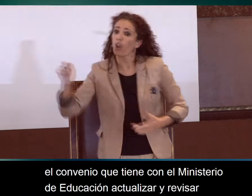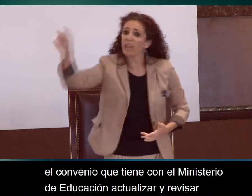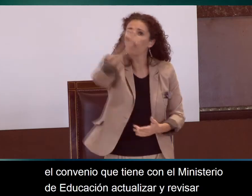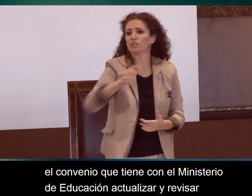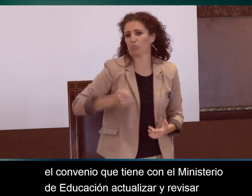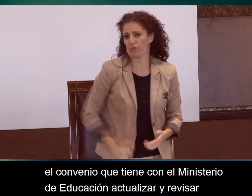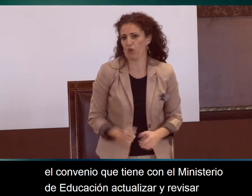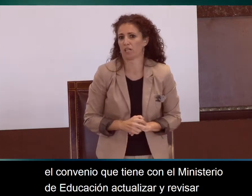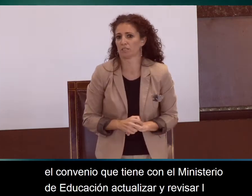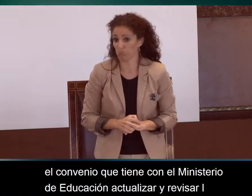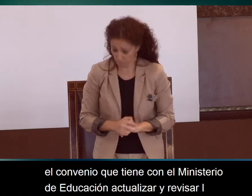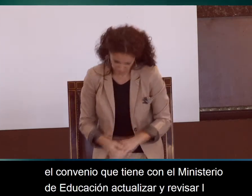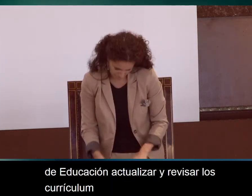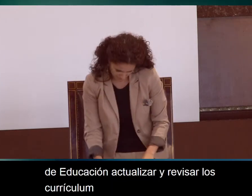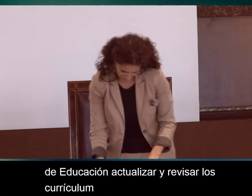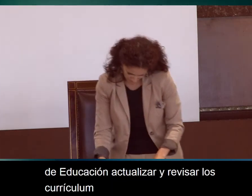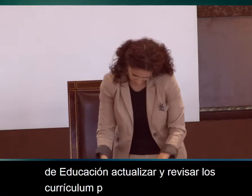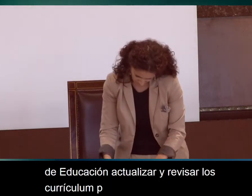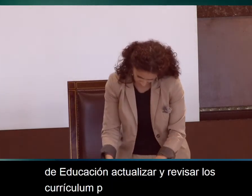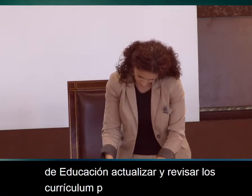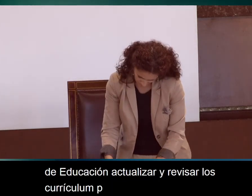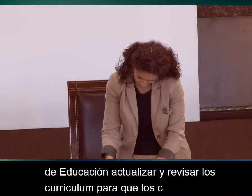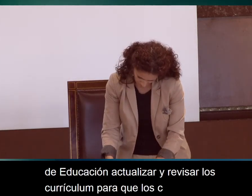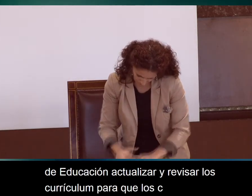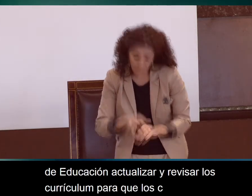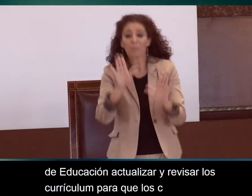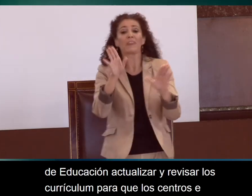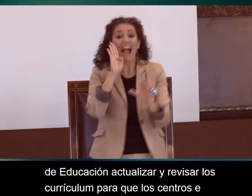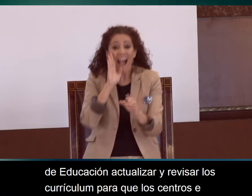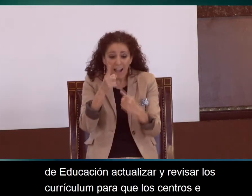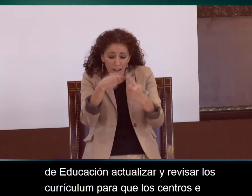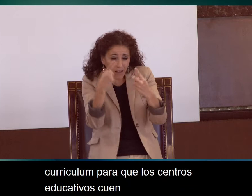apoyo, vuestra colaboración y con todos los profesionales que trabajáis en los distintos centros educativos.